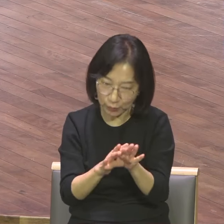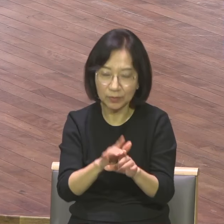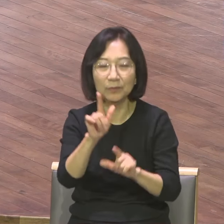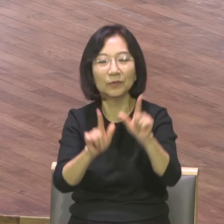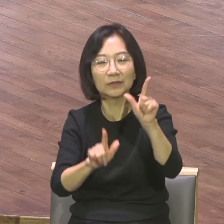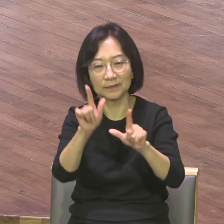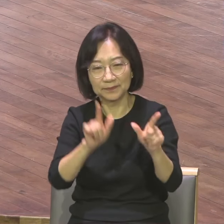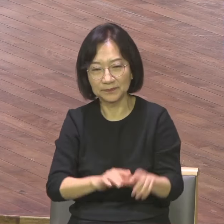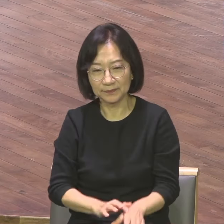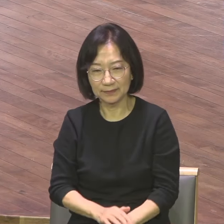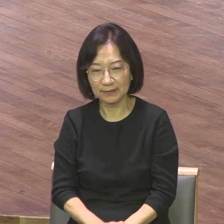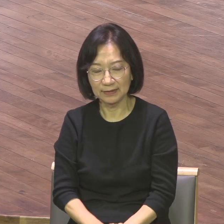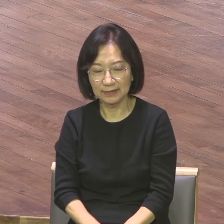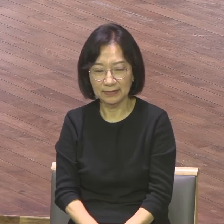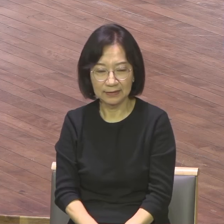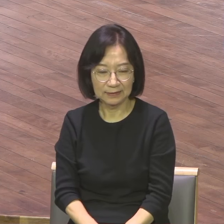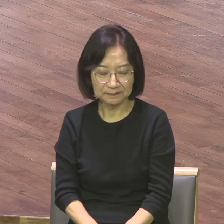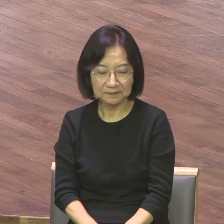행위였어요.